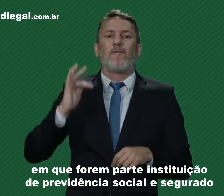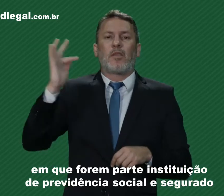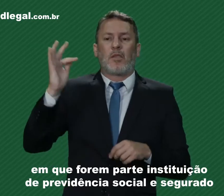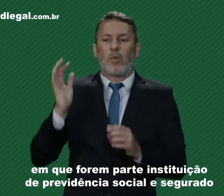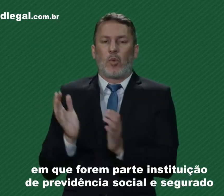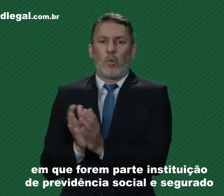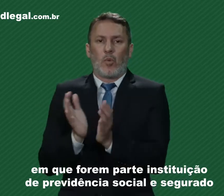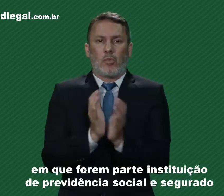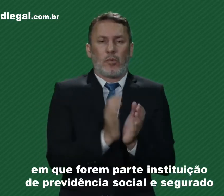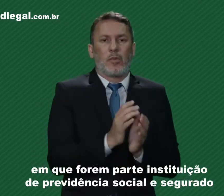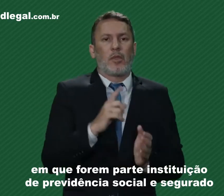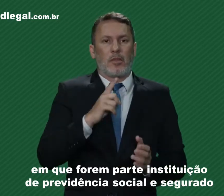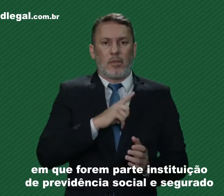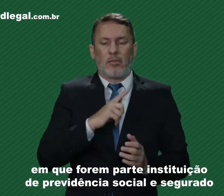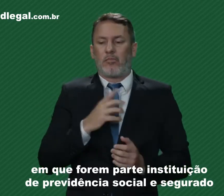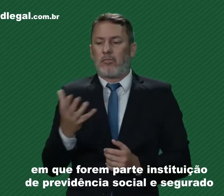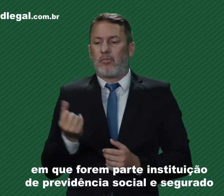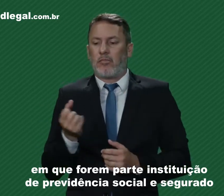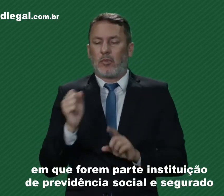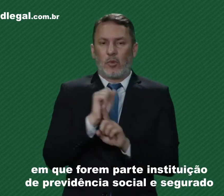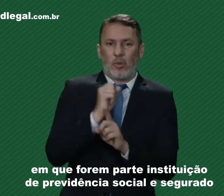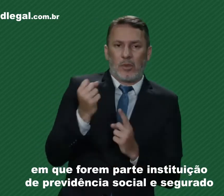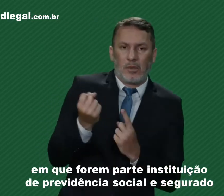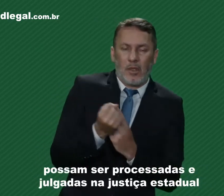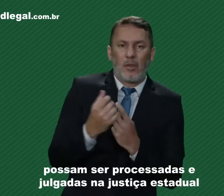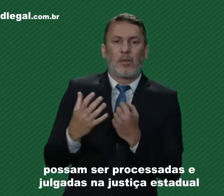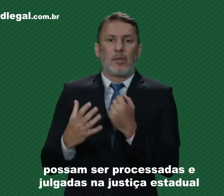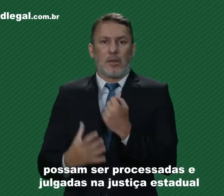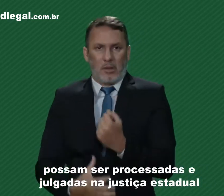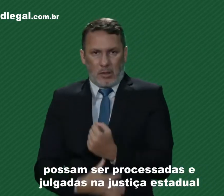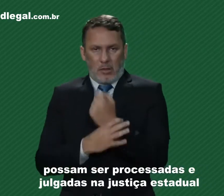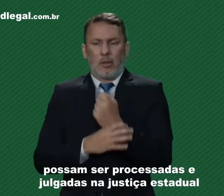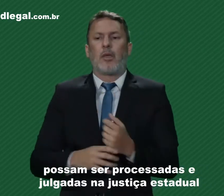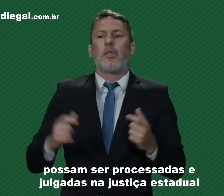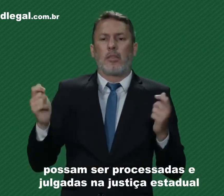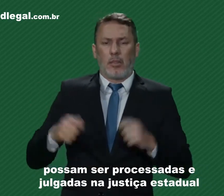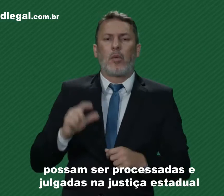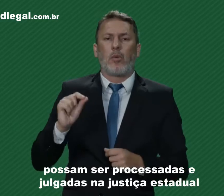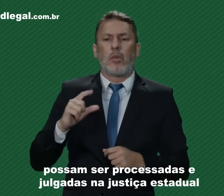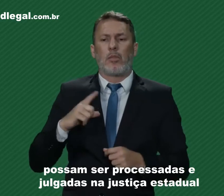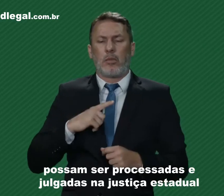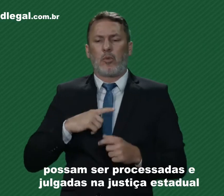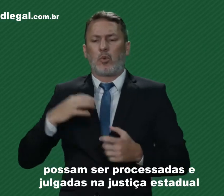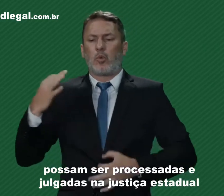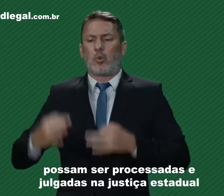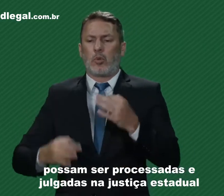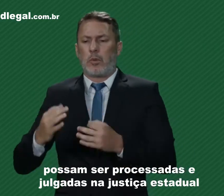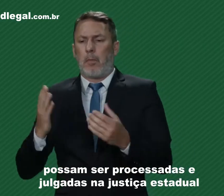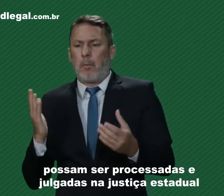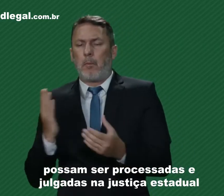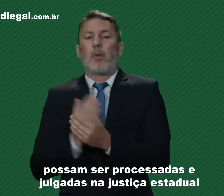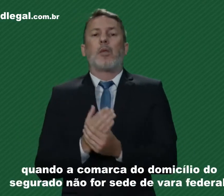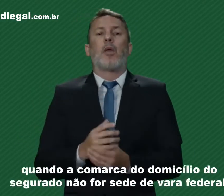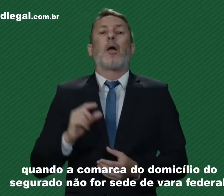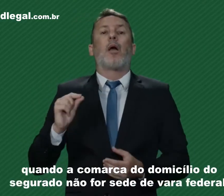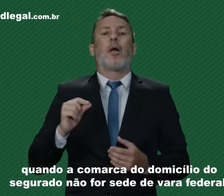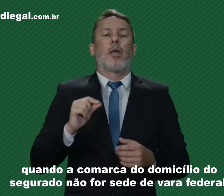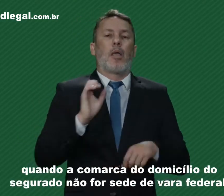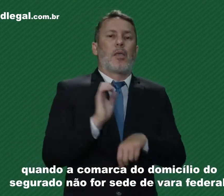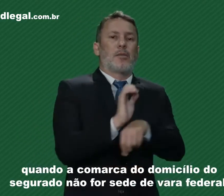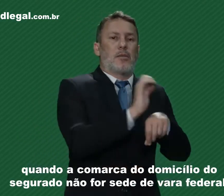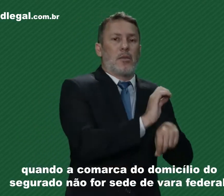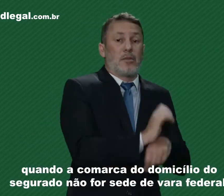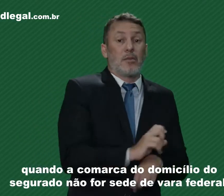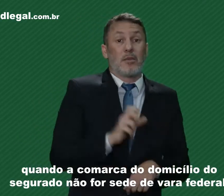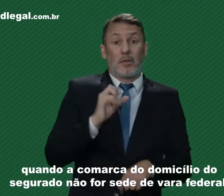parte instituição de previdência social e segurado possam ser processados e julgados na Justiça Estadual quando a